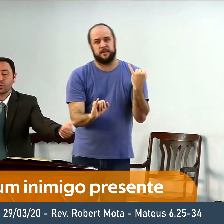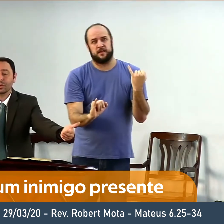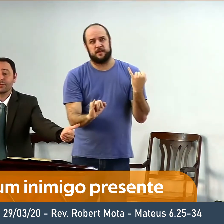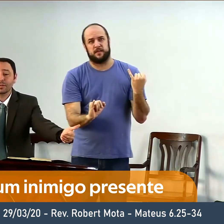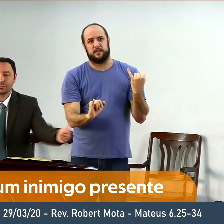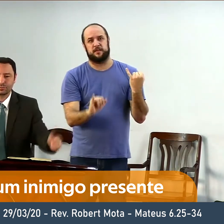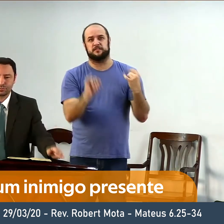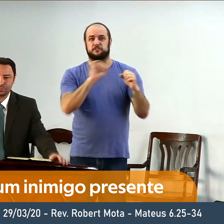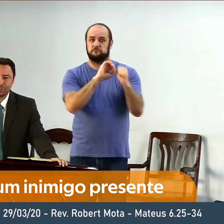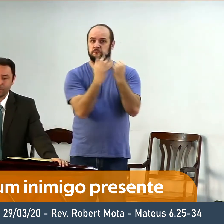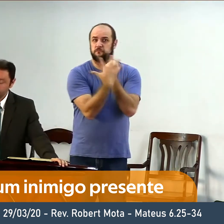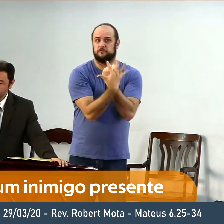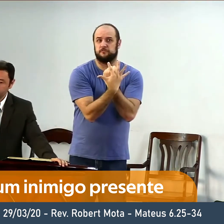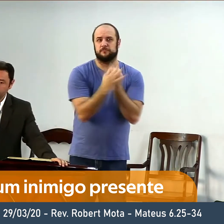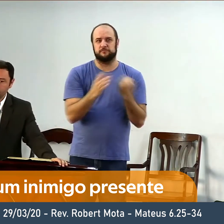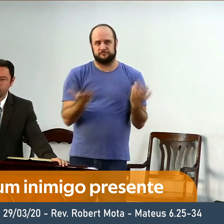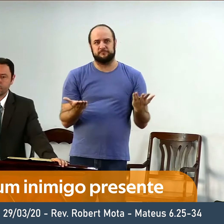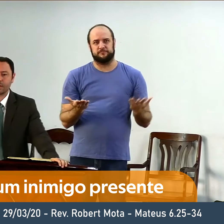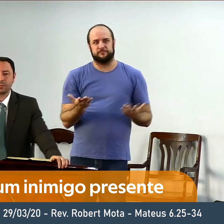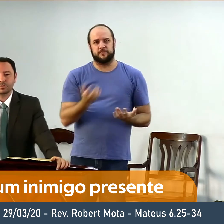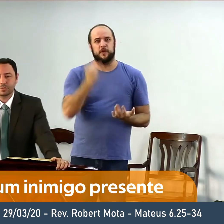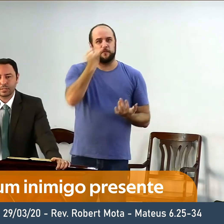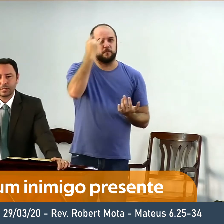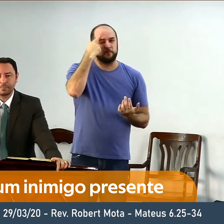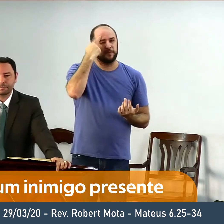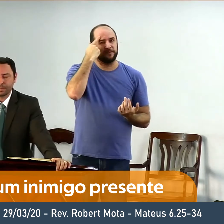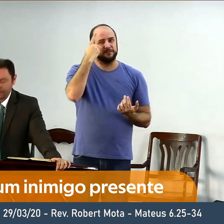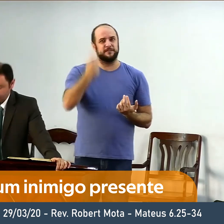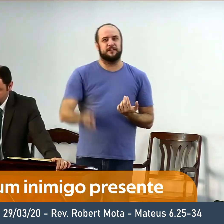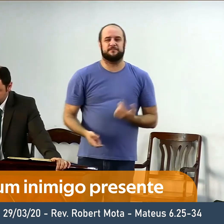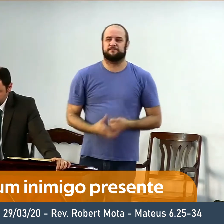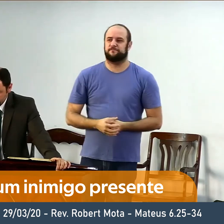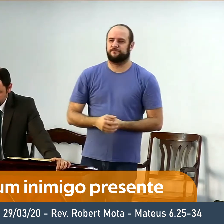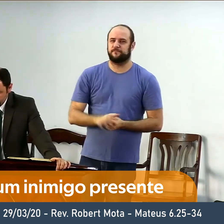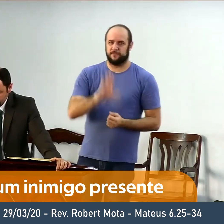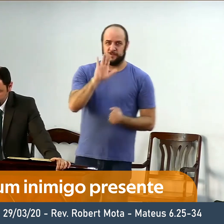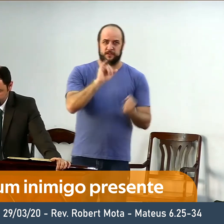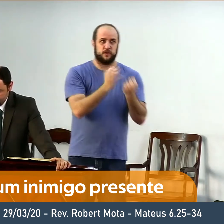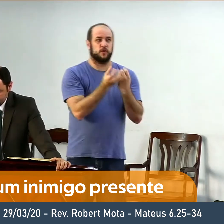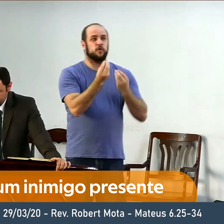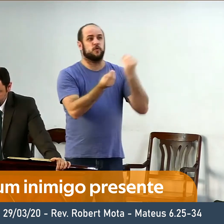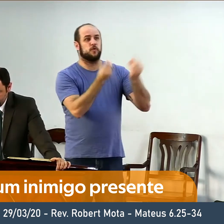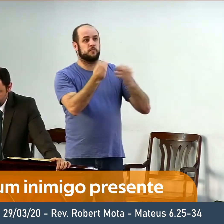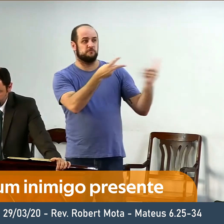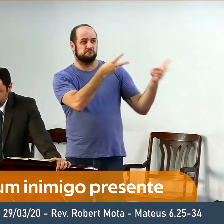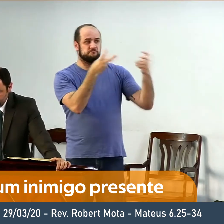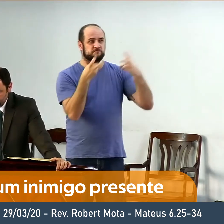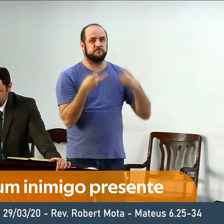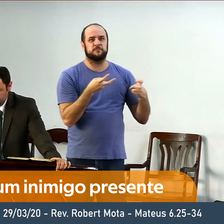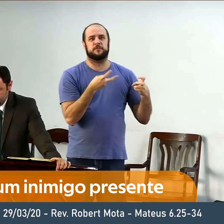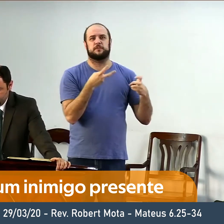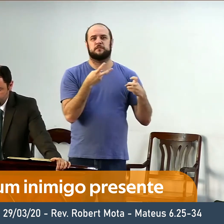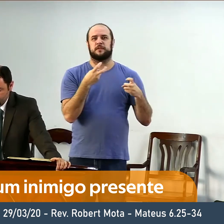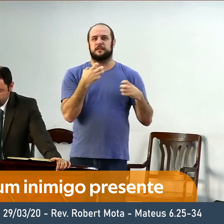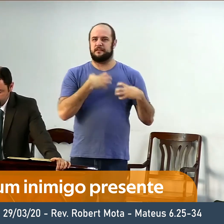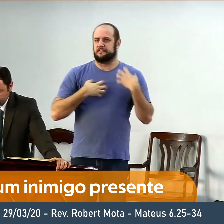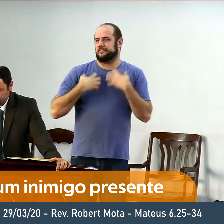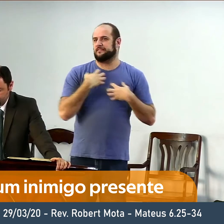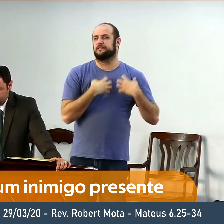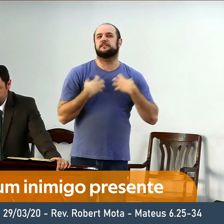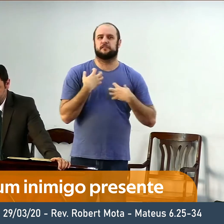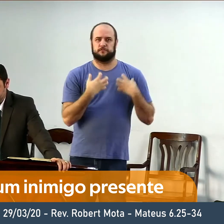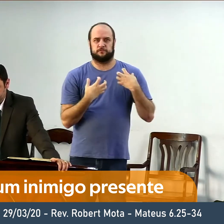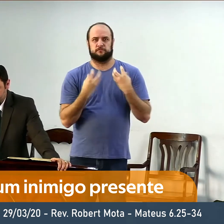do coronavírus. E é importante nós destacarmos isso aqui. Quais são os sintomas que podem ser gerados por